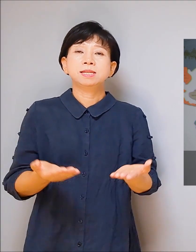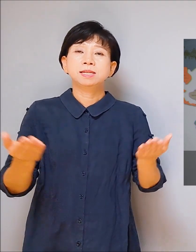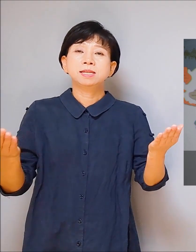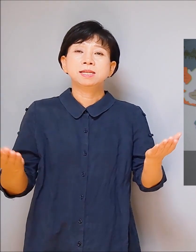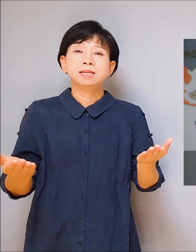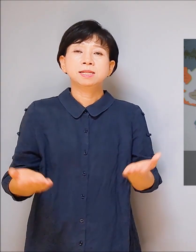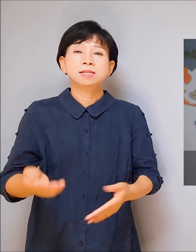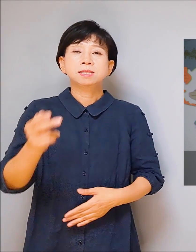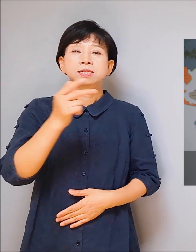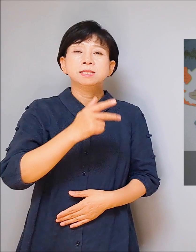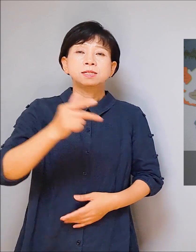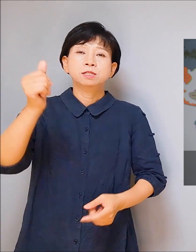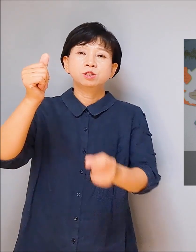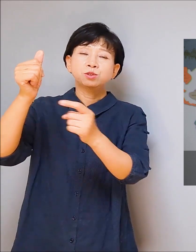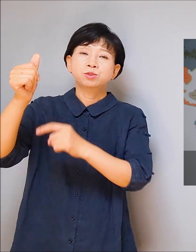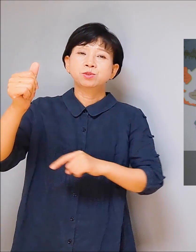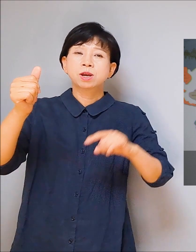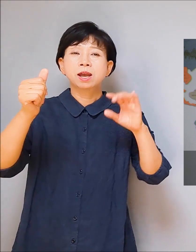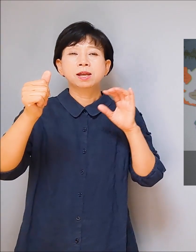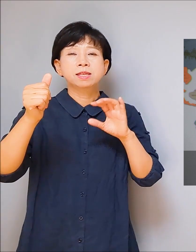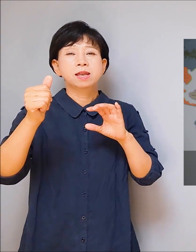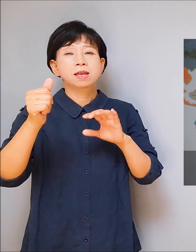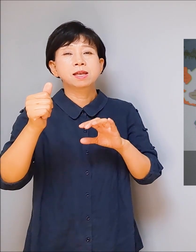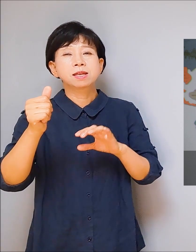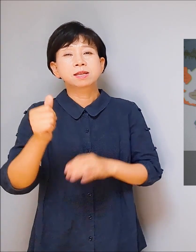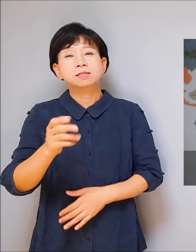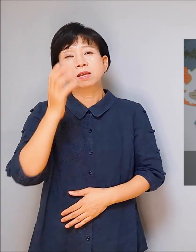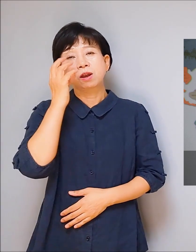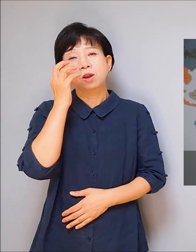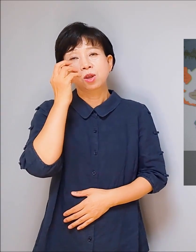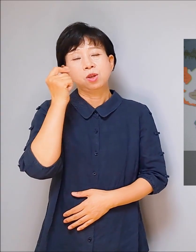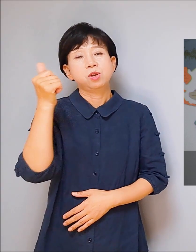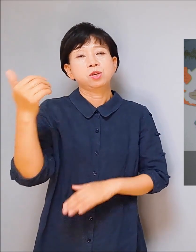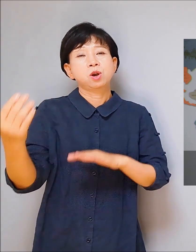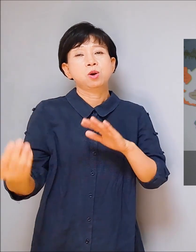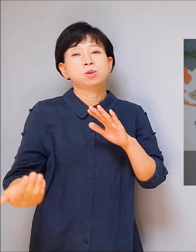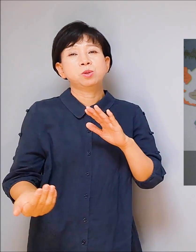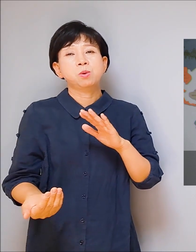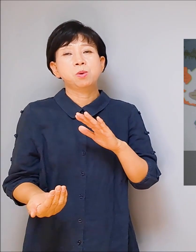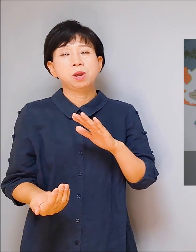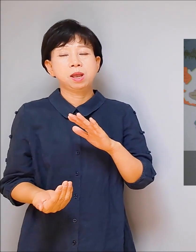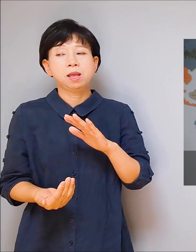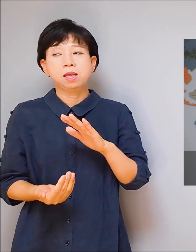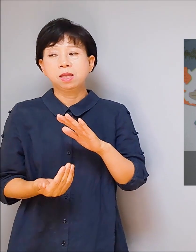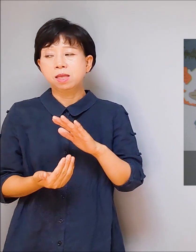모든 일을 주 안에서